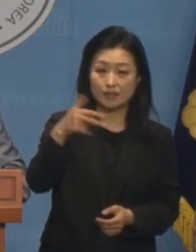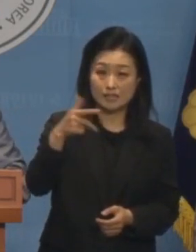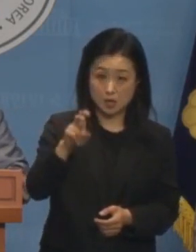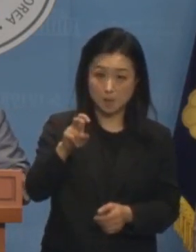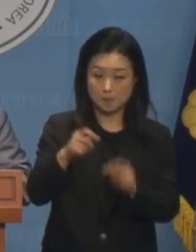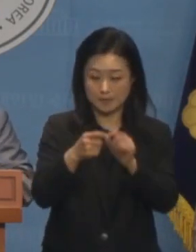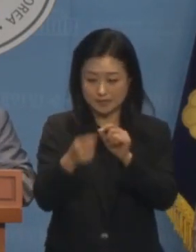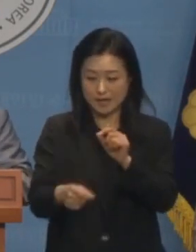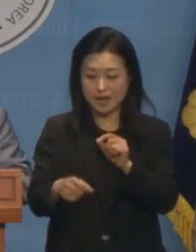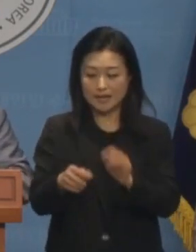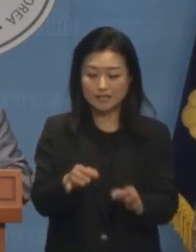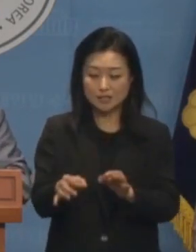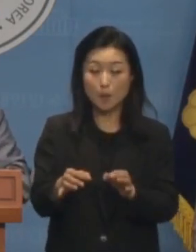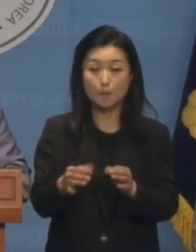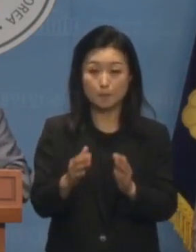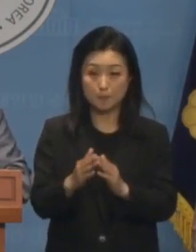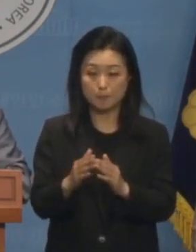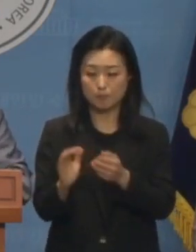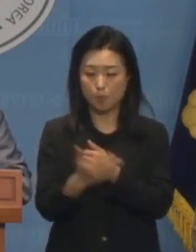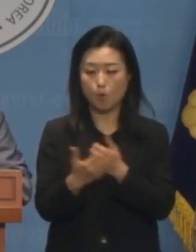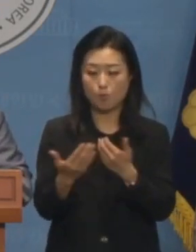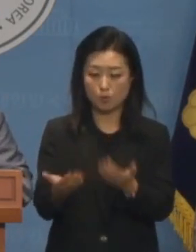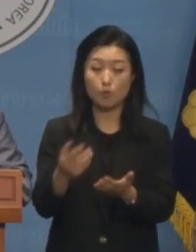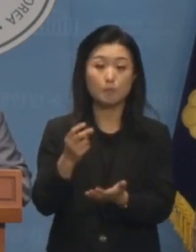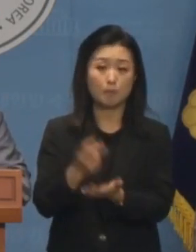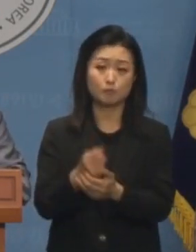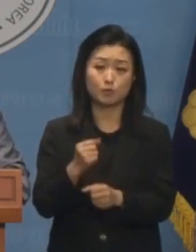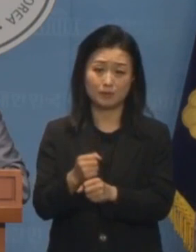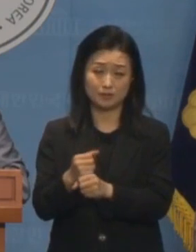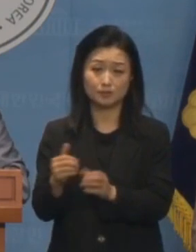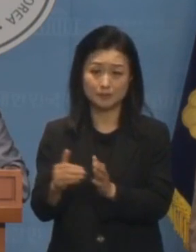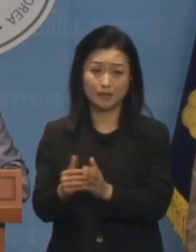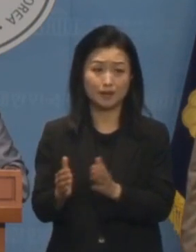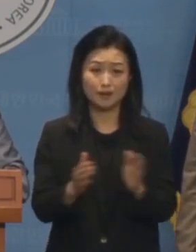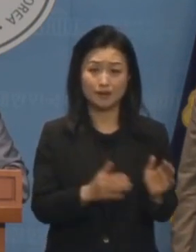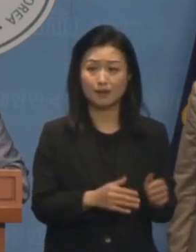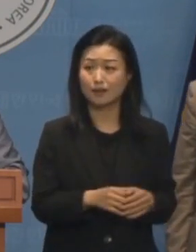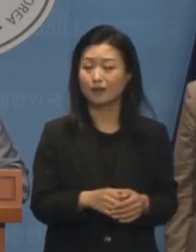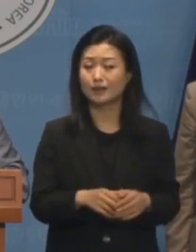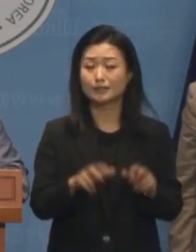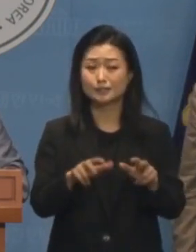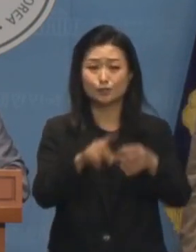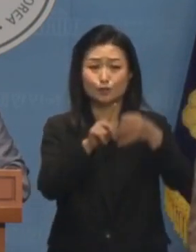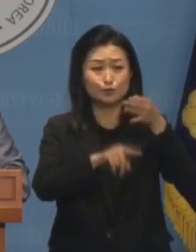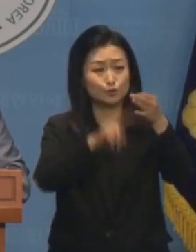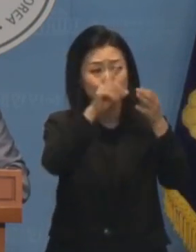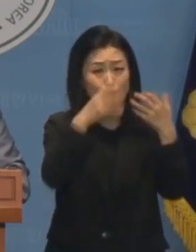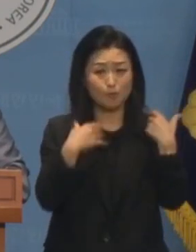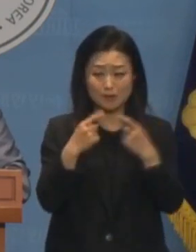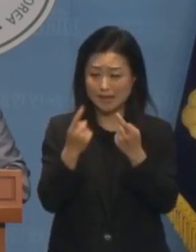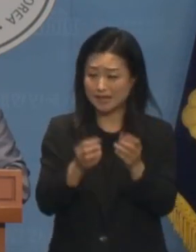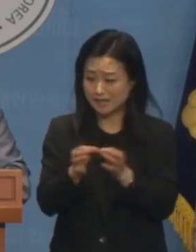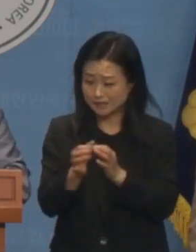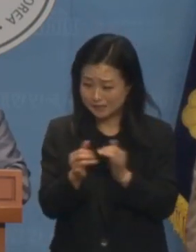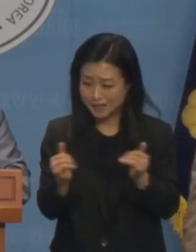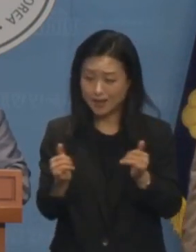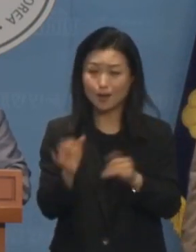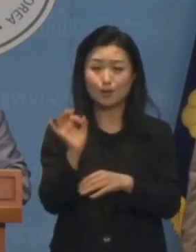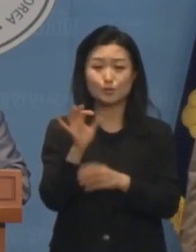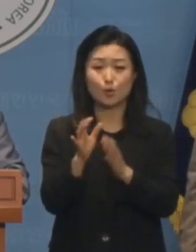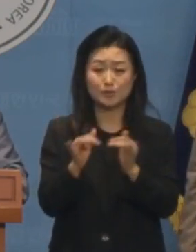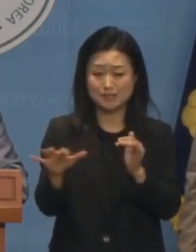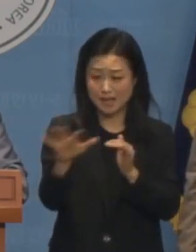즉 아무리 보수 정부여도 그래도 우리 국민들이 먹고 사는 문제, 중소상공인과 자영업자와 또